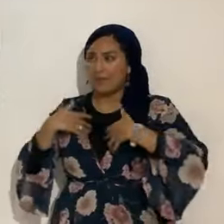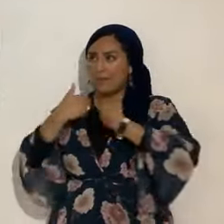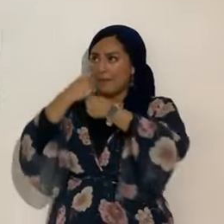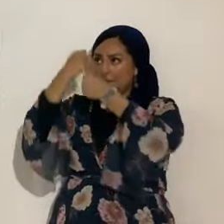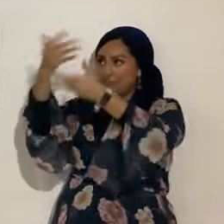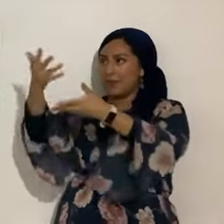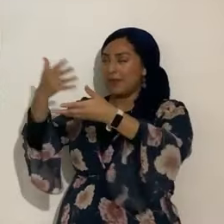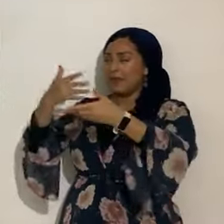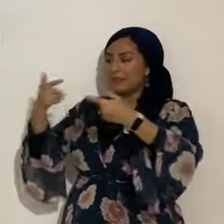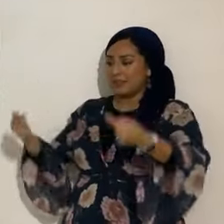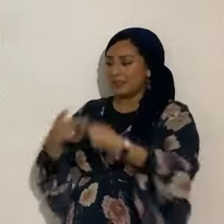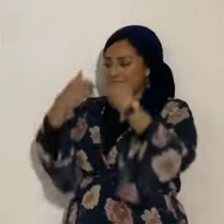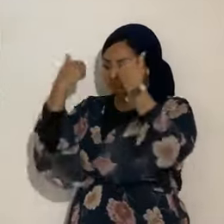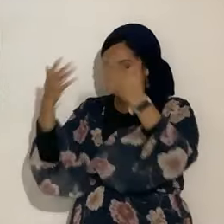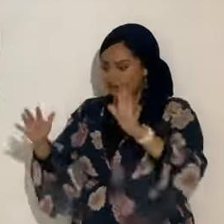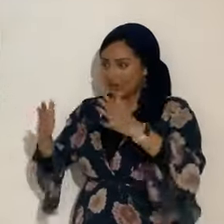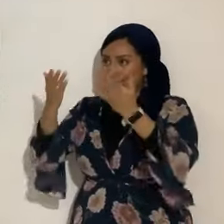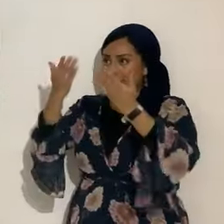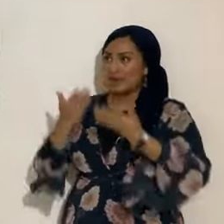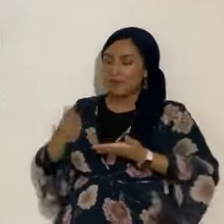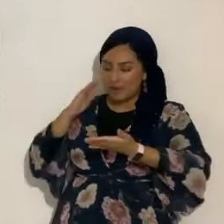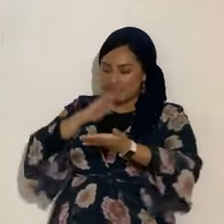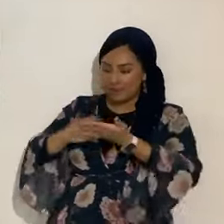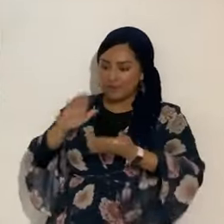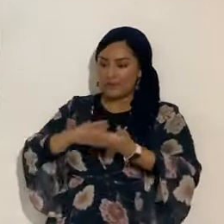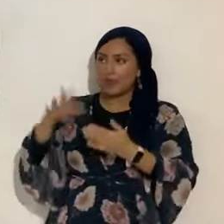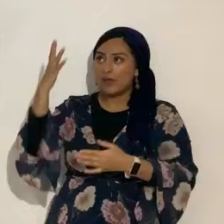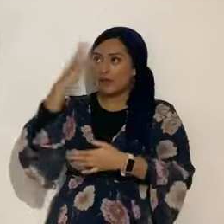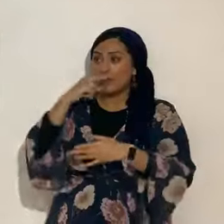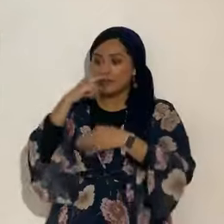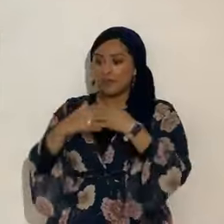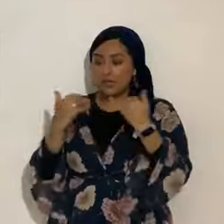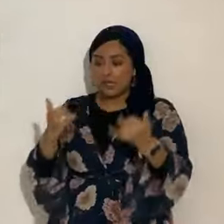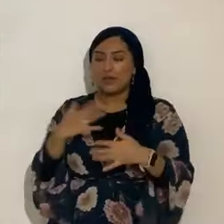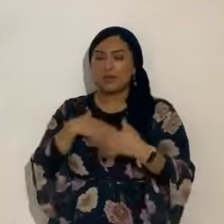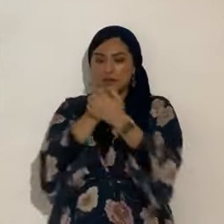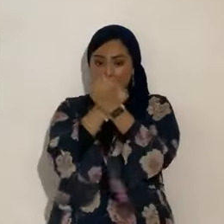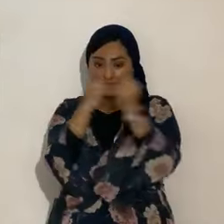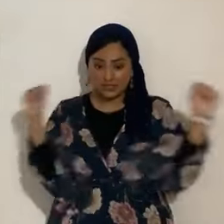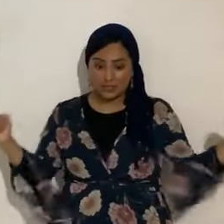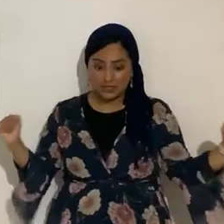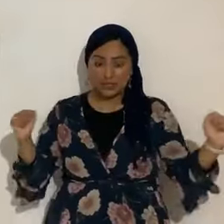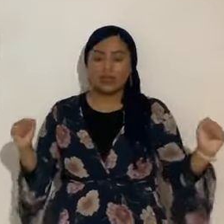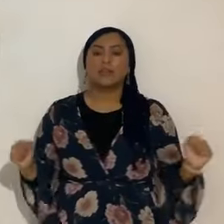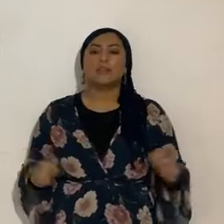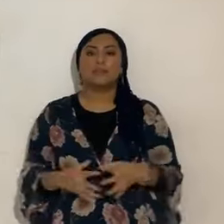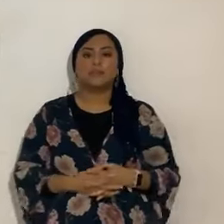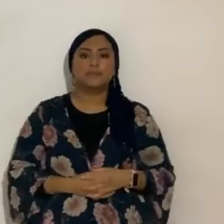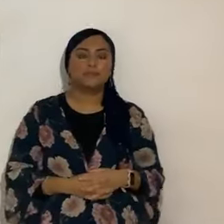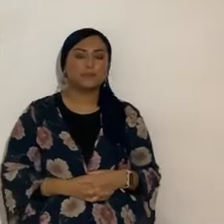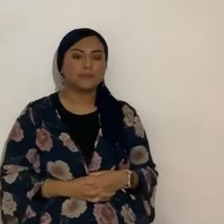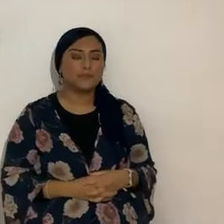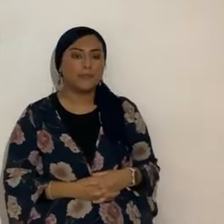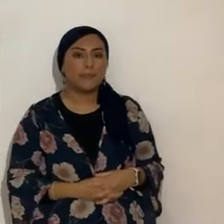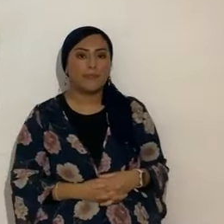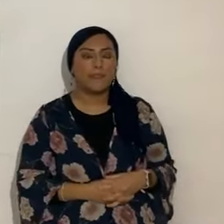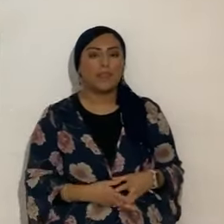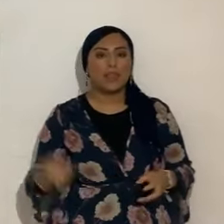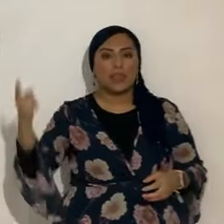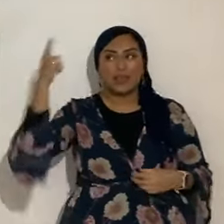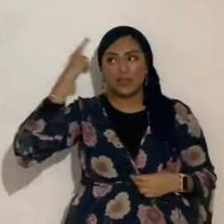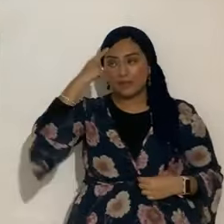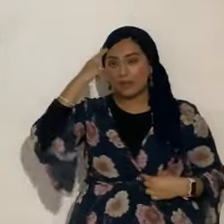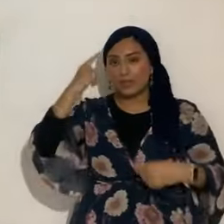confesé mis pecados, Él me lavó con su sangre preciosa, ahora soy salvo, o salvas las hermanas, etcétera. Entonces la